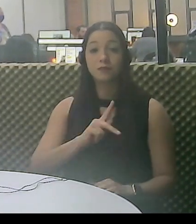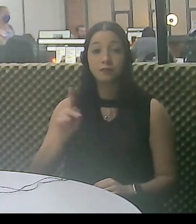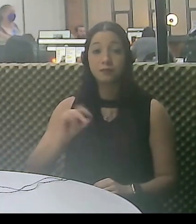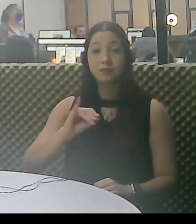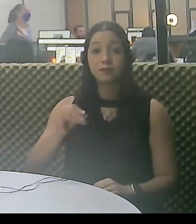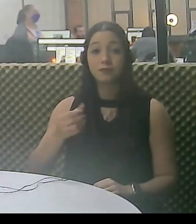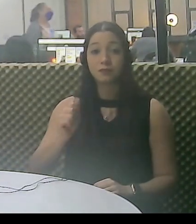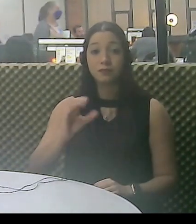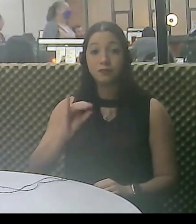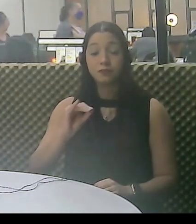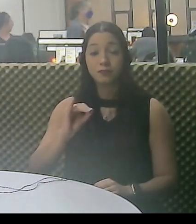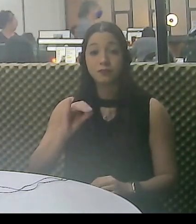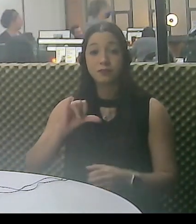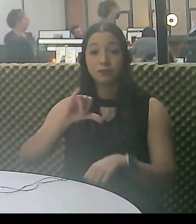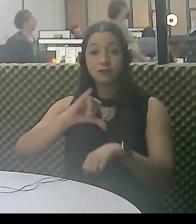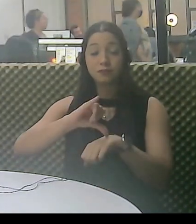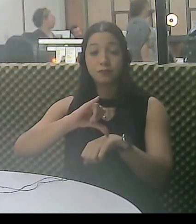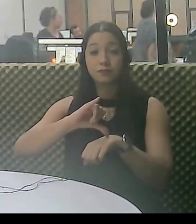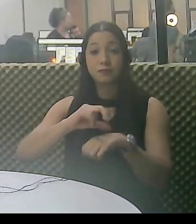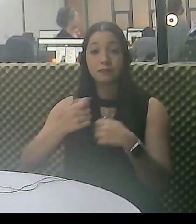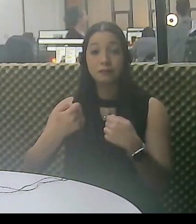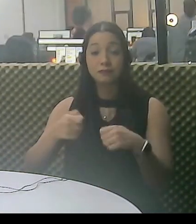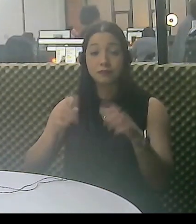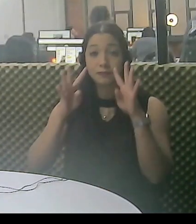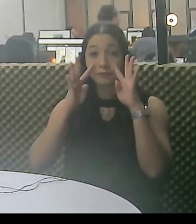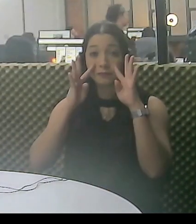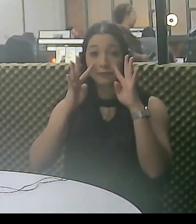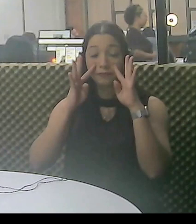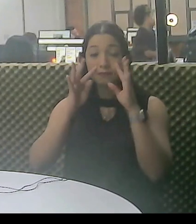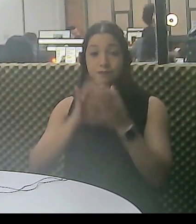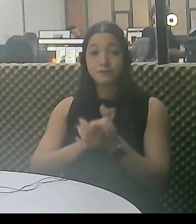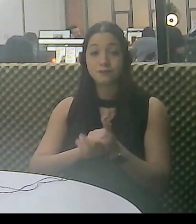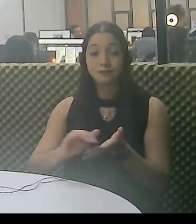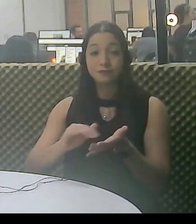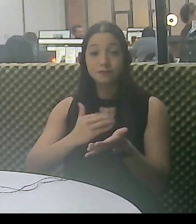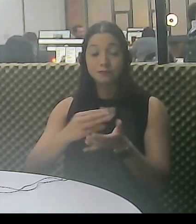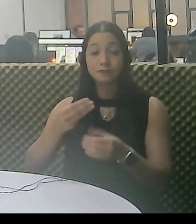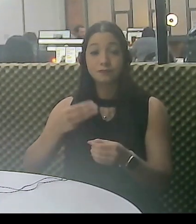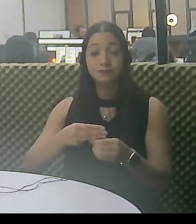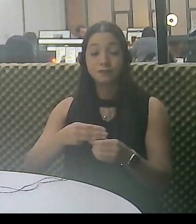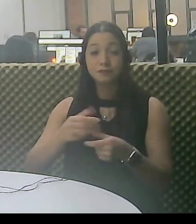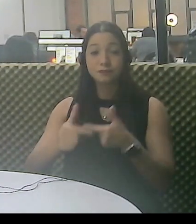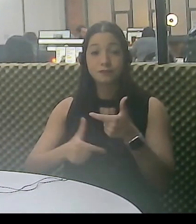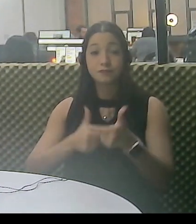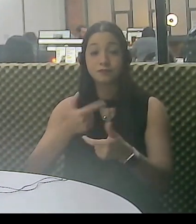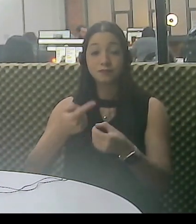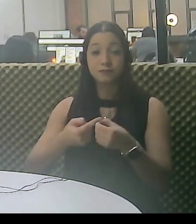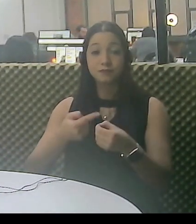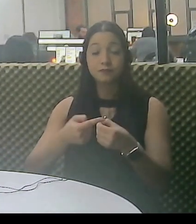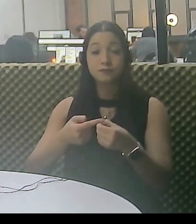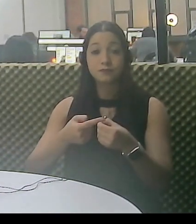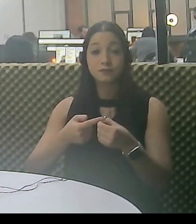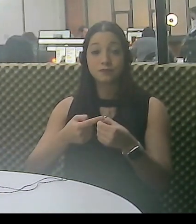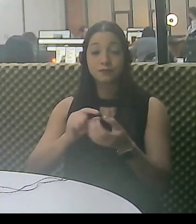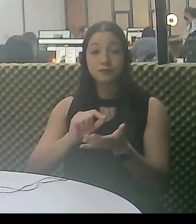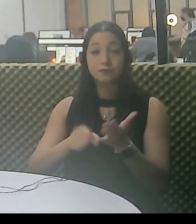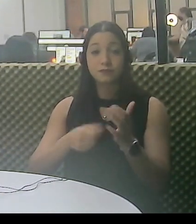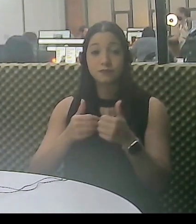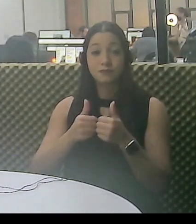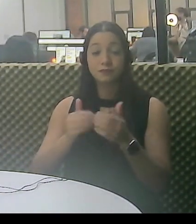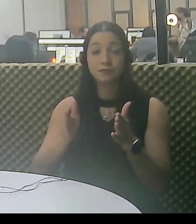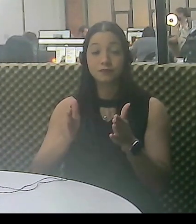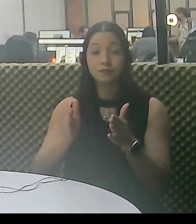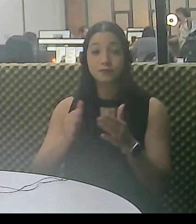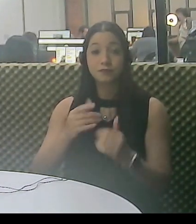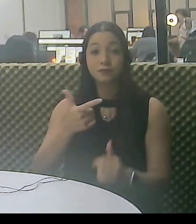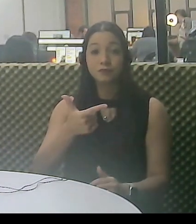de Assis, na região central, devem ficar atentos. A Secretaria Municipal de Serviços Urbanos está com inscrições abertas para